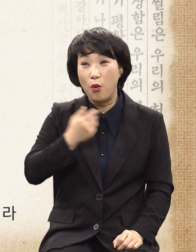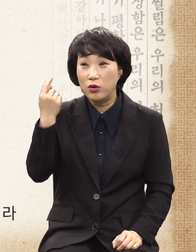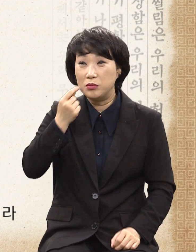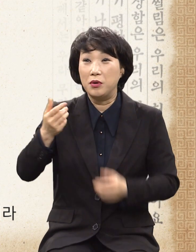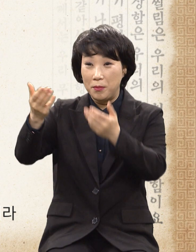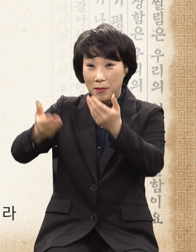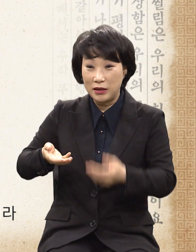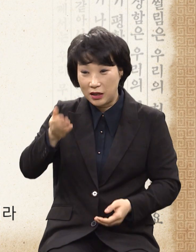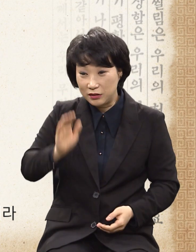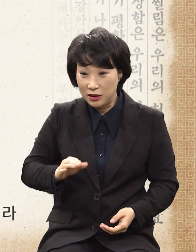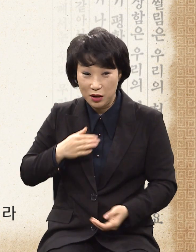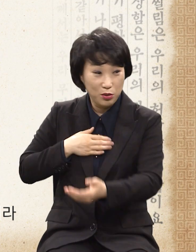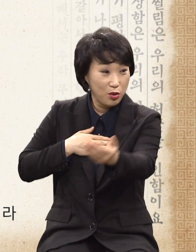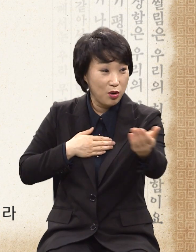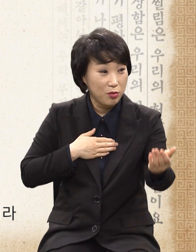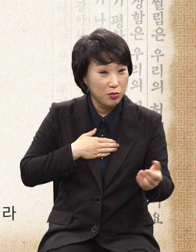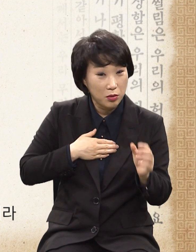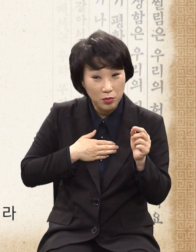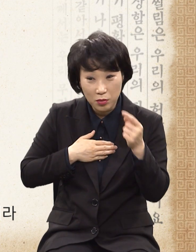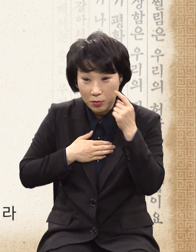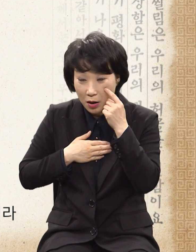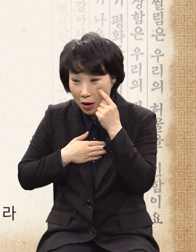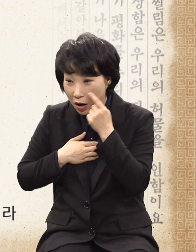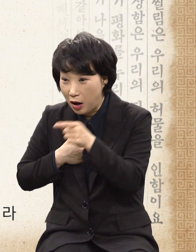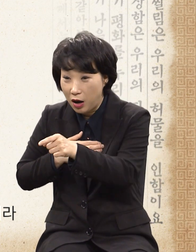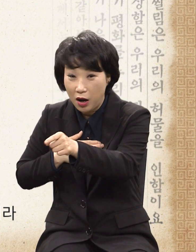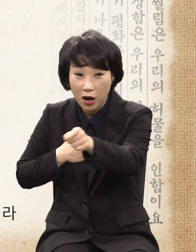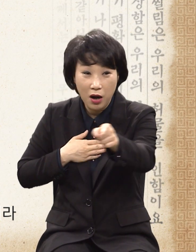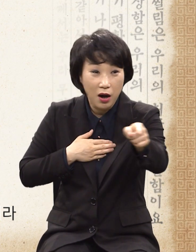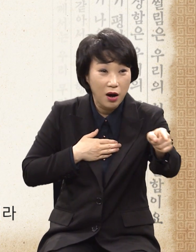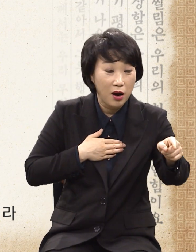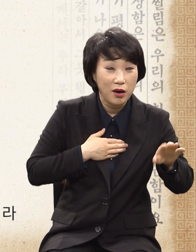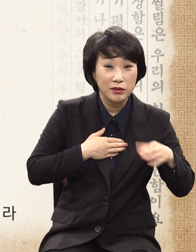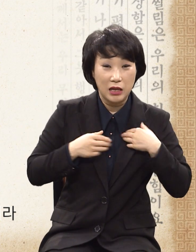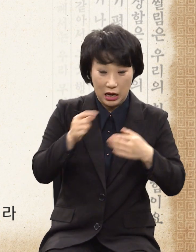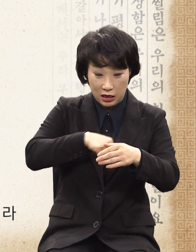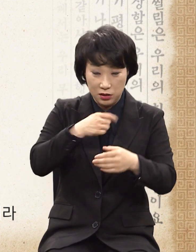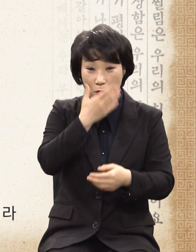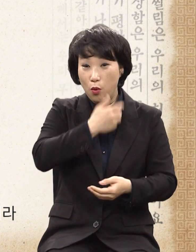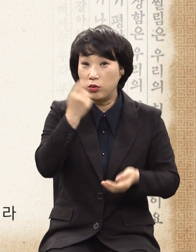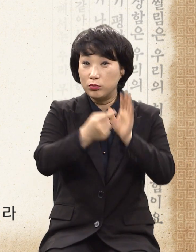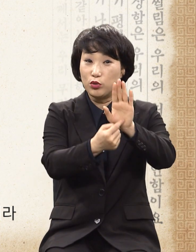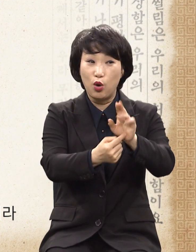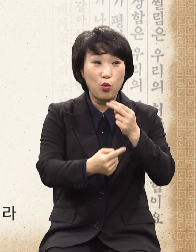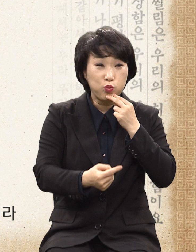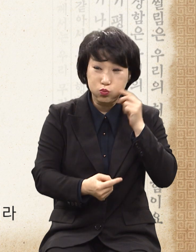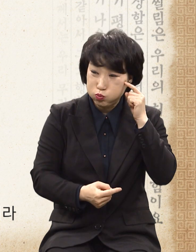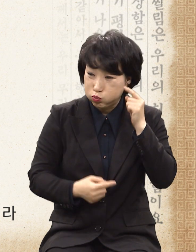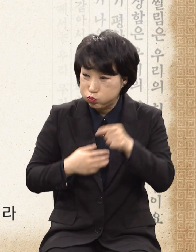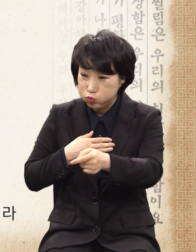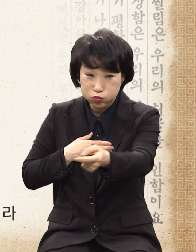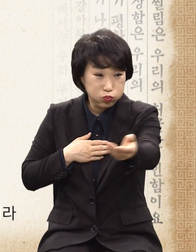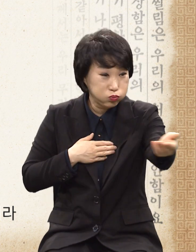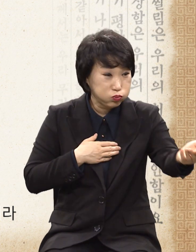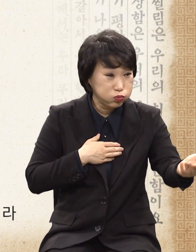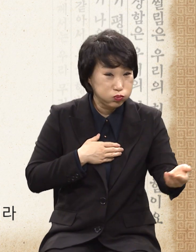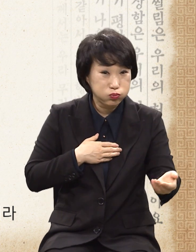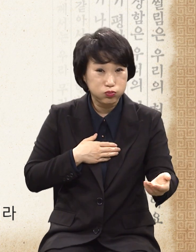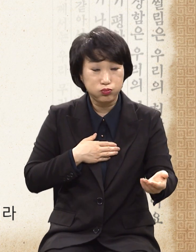복음을 받았다면서도 내게서 복음이 나타나지 않는가? 응?